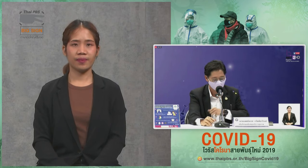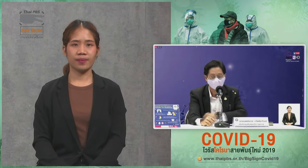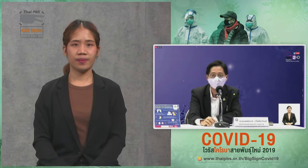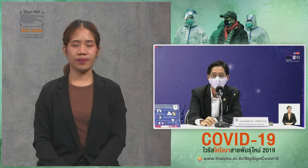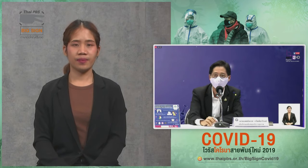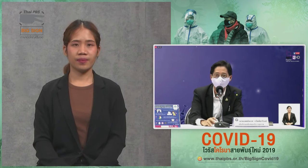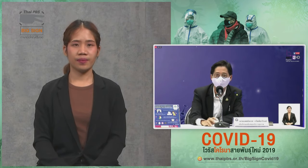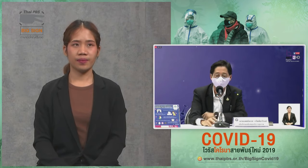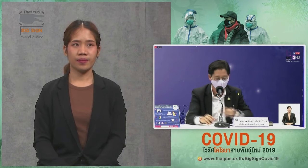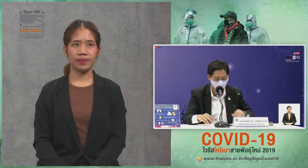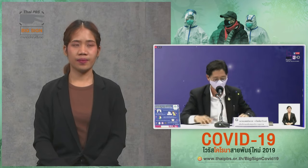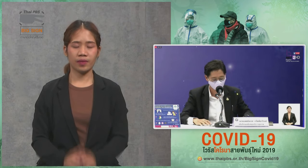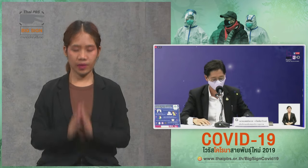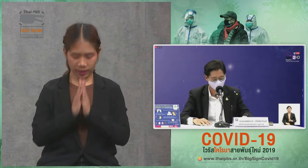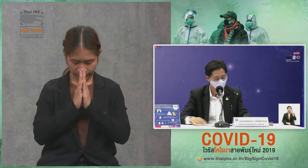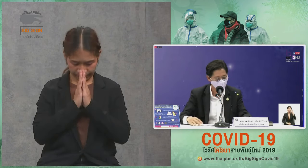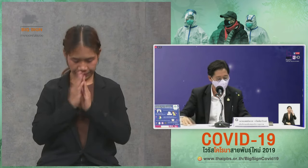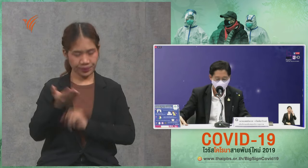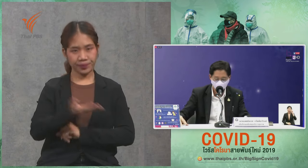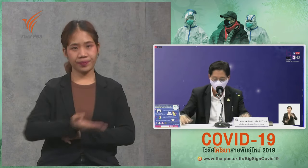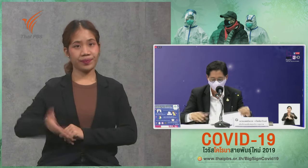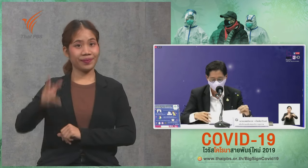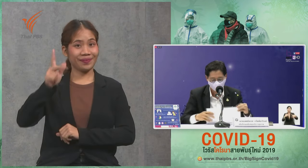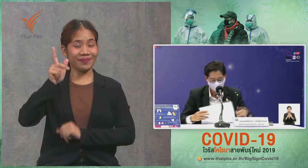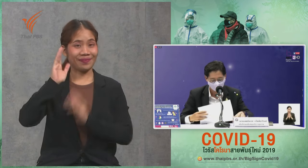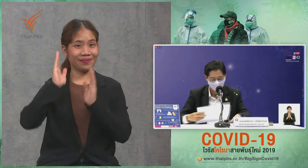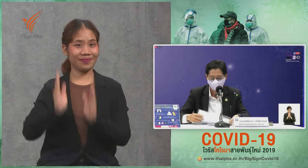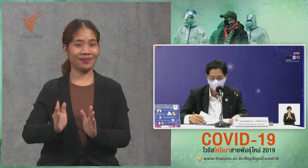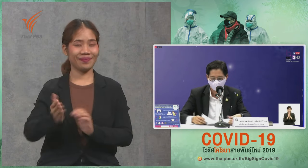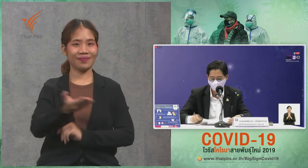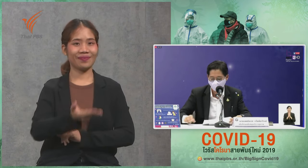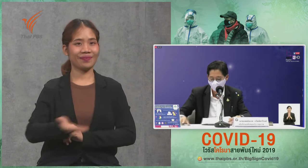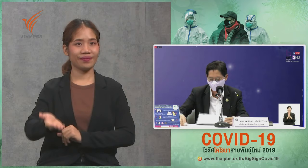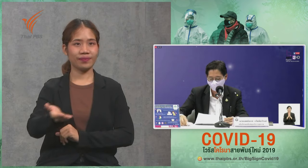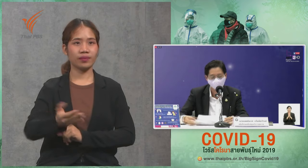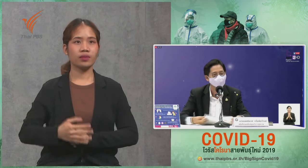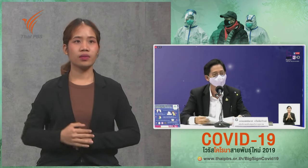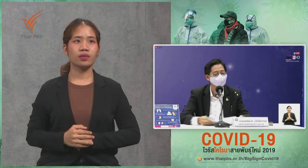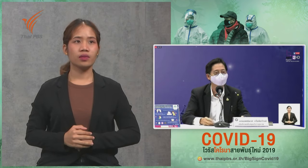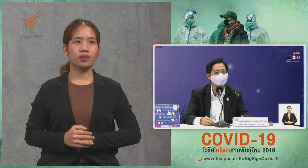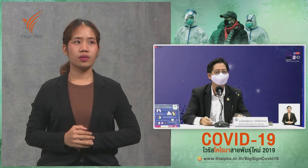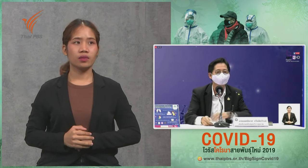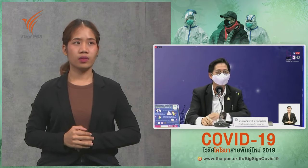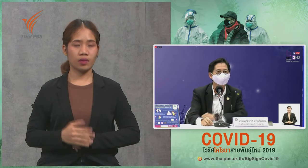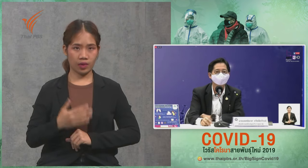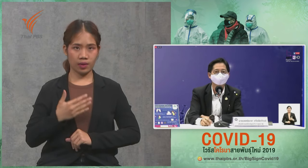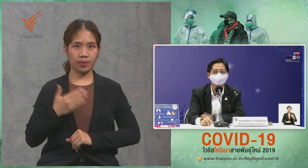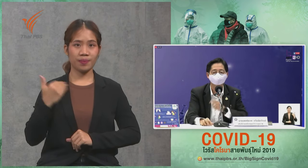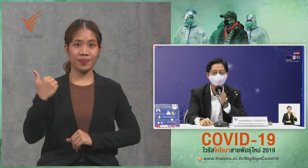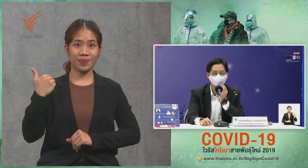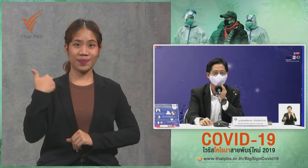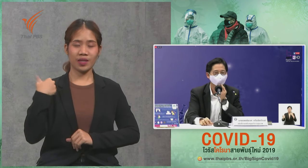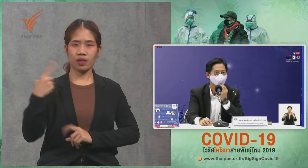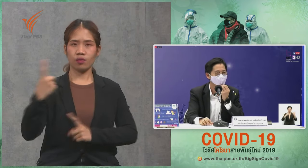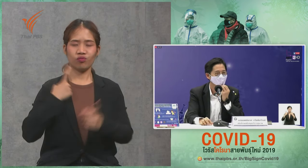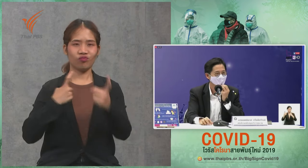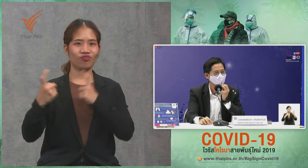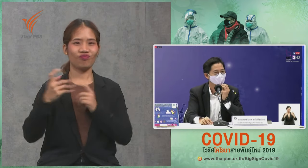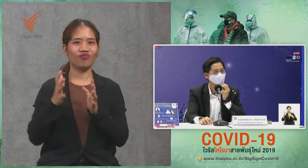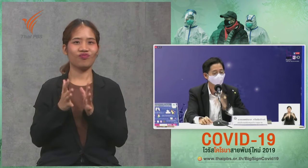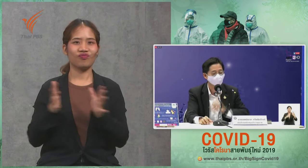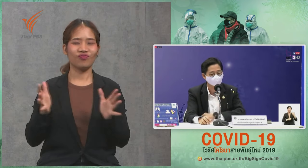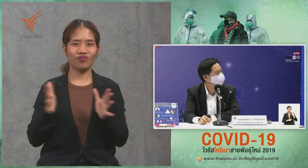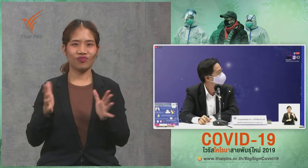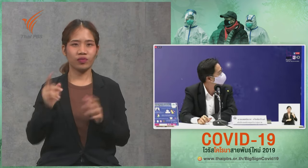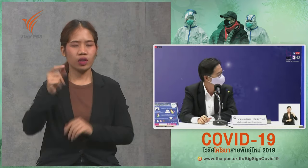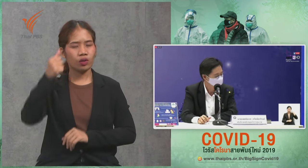เรียนพี่น้องสื่อมวลชนนะครับก็ดีได้รับคำถามมากมายนะครับในช่วง